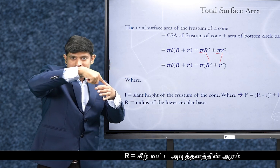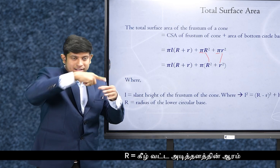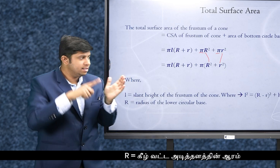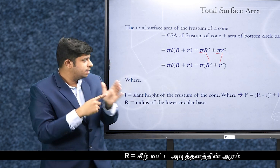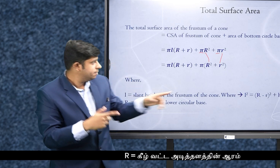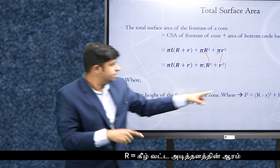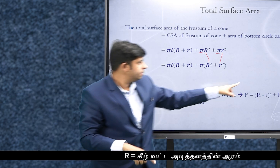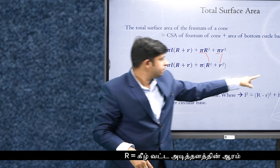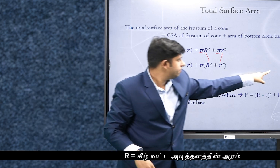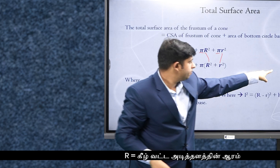அடிகண்டத்தின் ஆரம்.